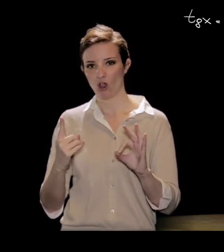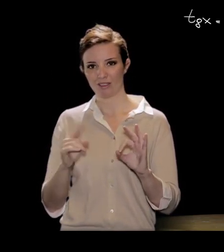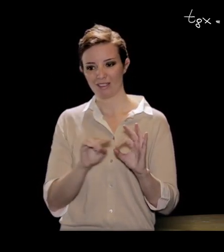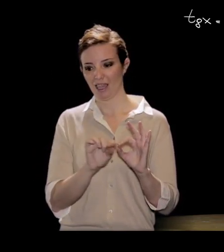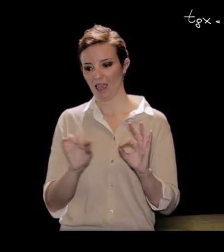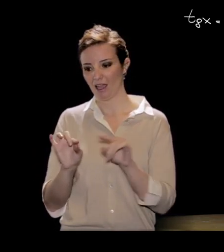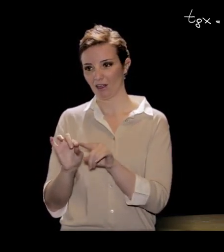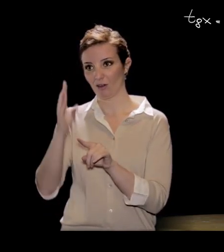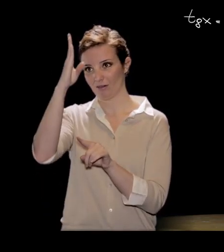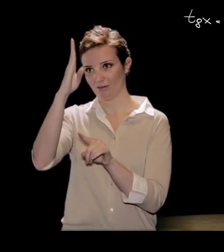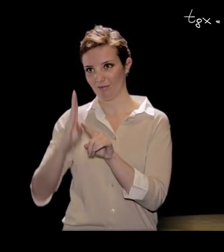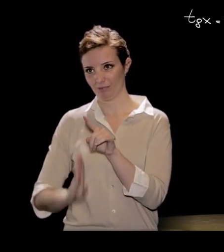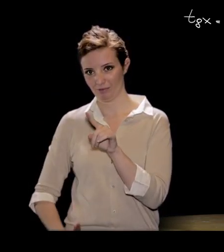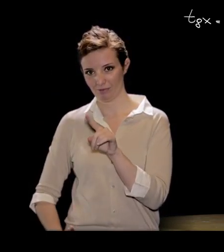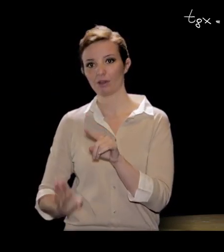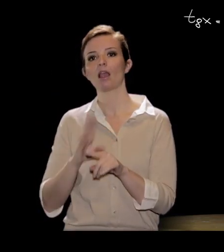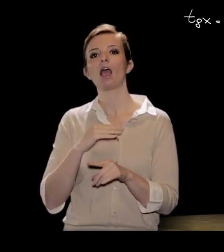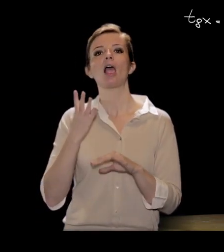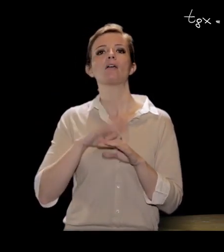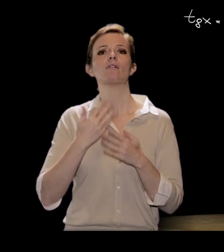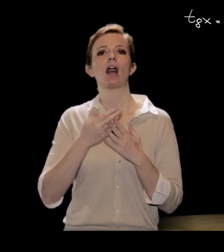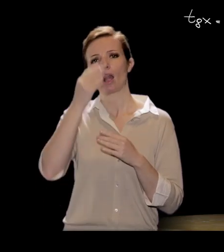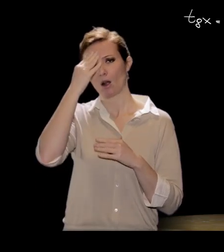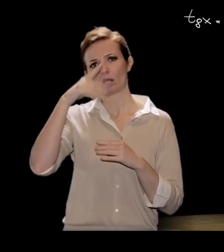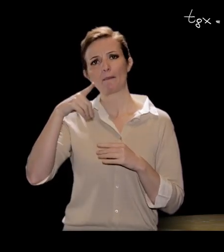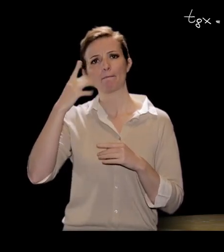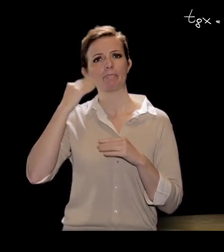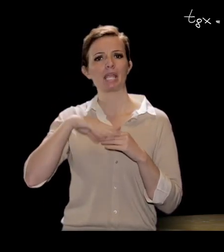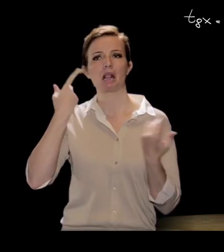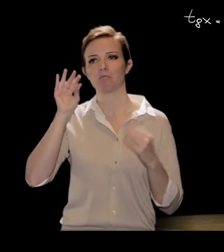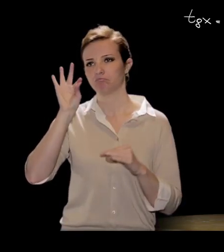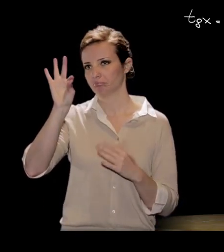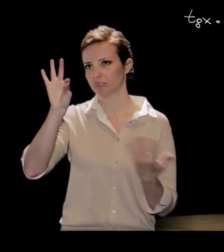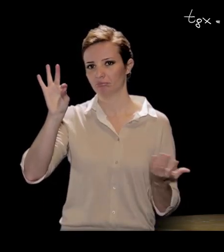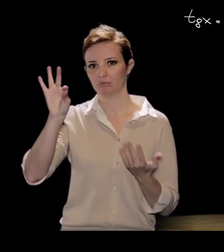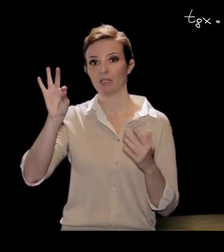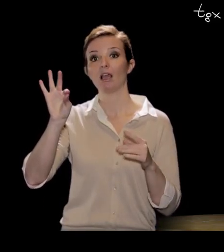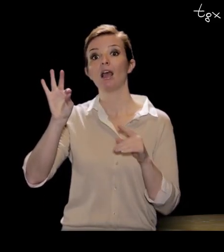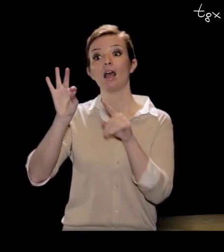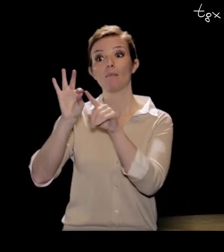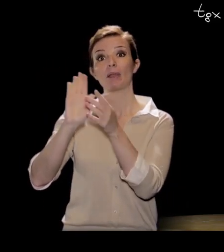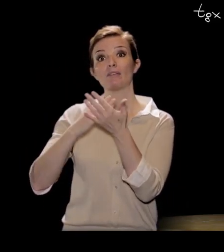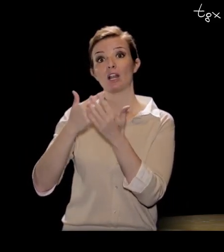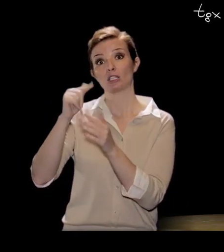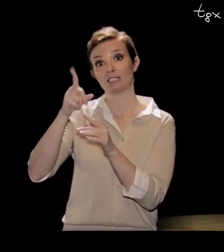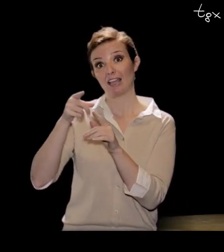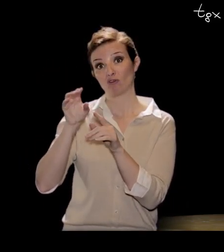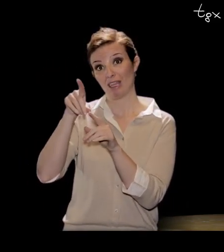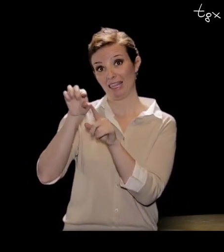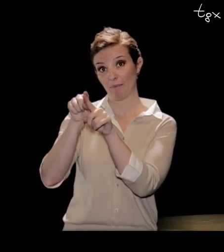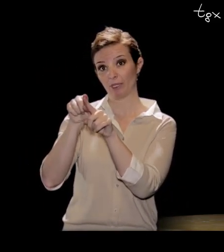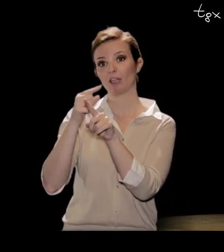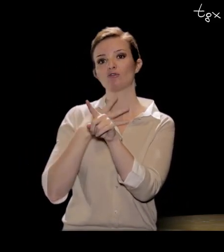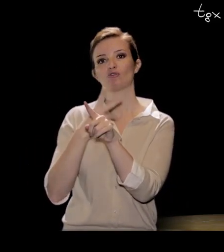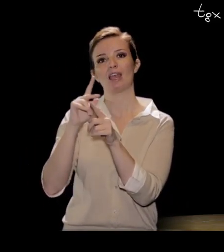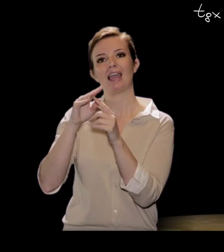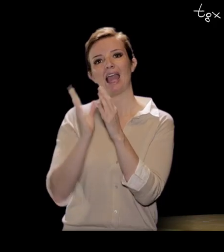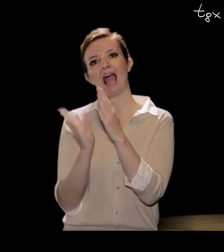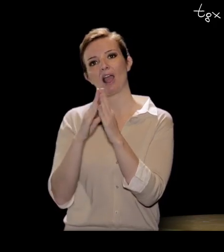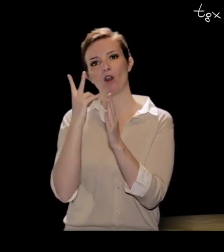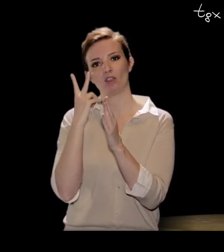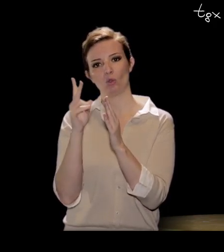Abbiamo il valore di p, ipotizziamo sia questo, e questo valore di tangente corrispondono ovviamente due angoli, che